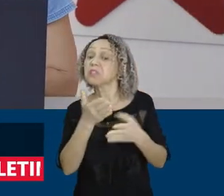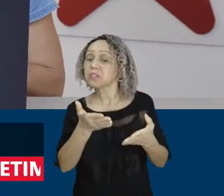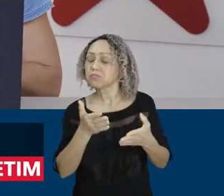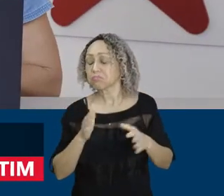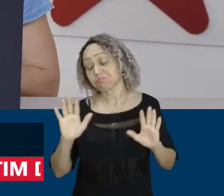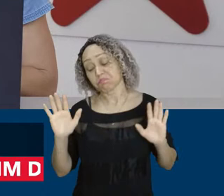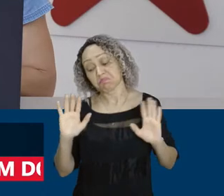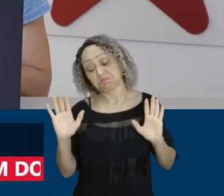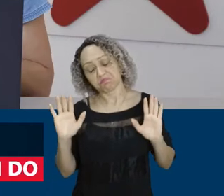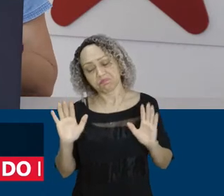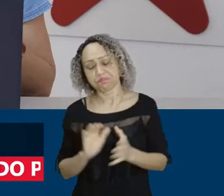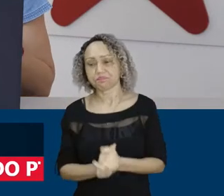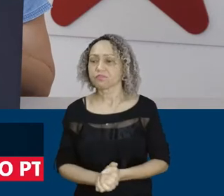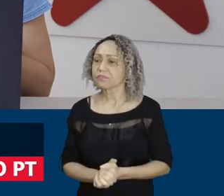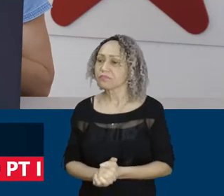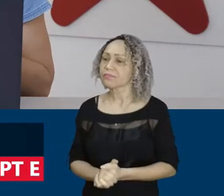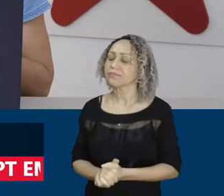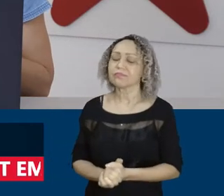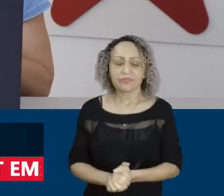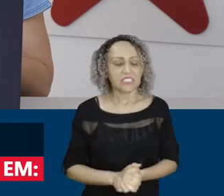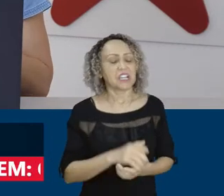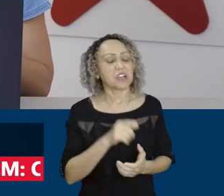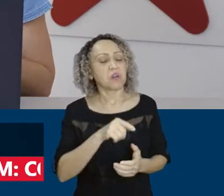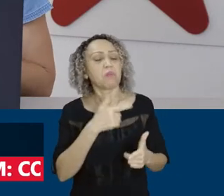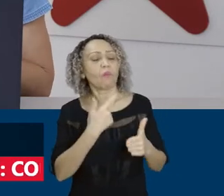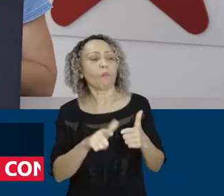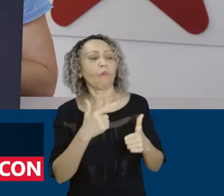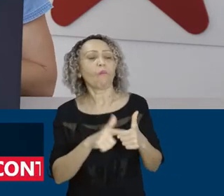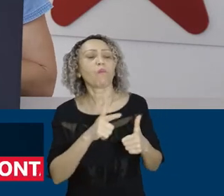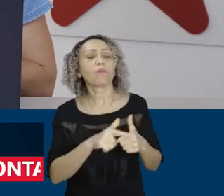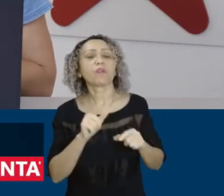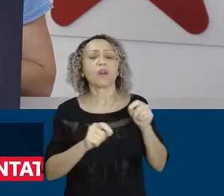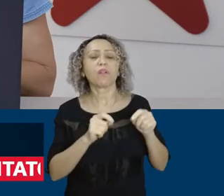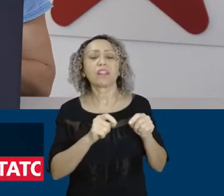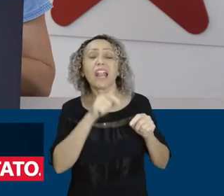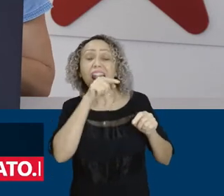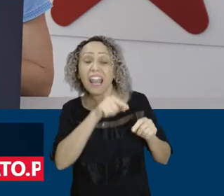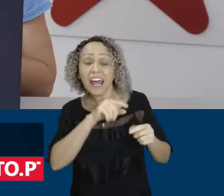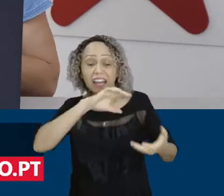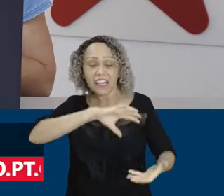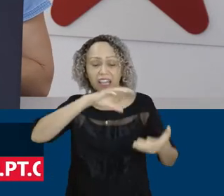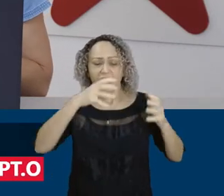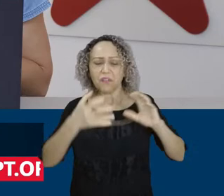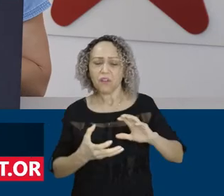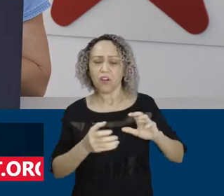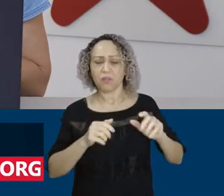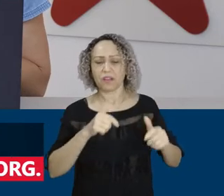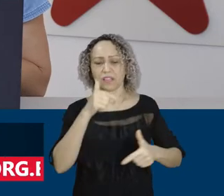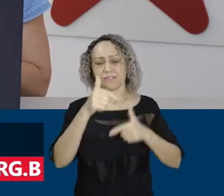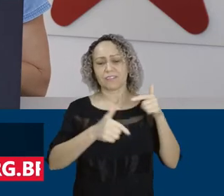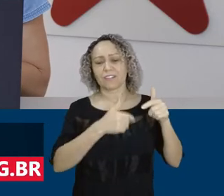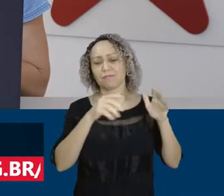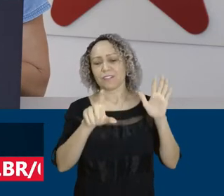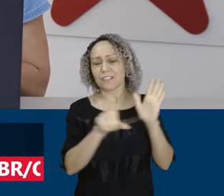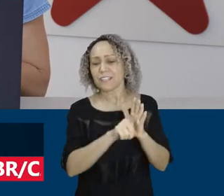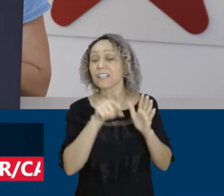É bom a gente lembrar que a raiz desse problema está lá na reforma trabalhista, no governo golpista do Temer,